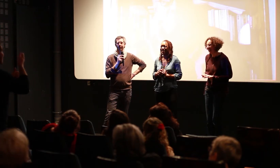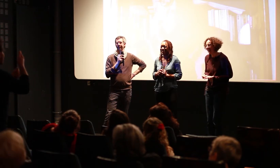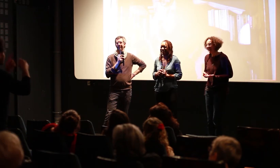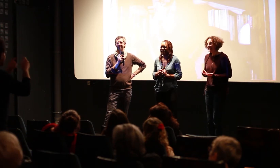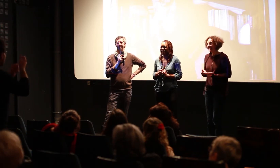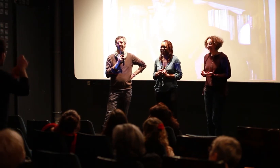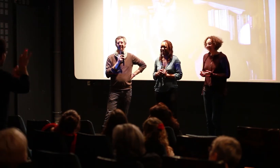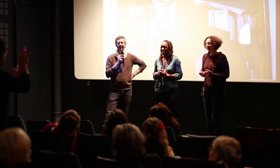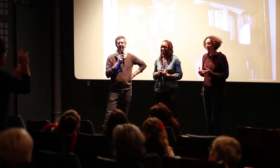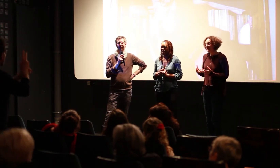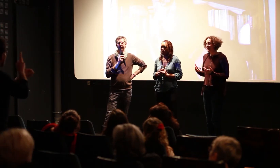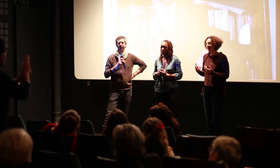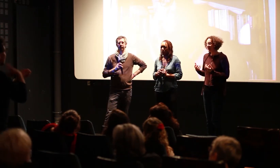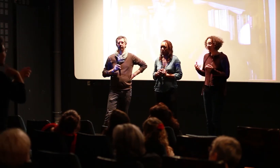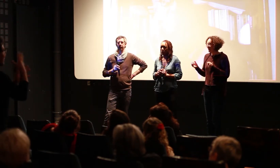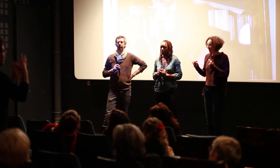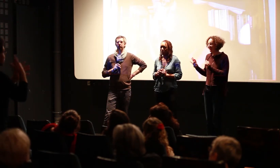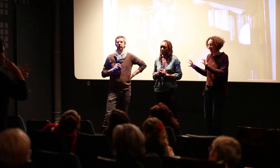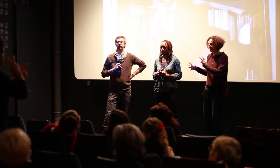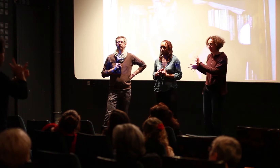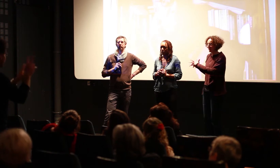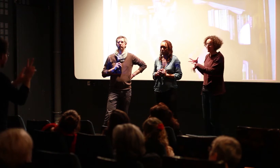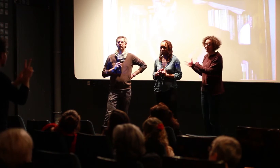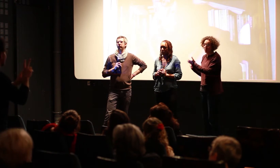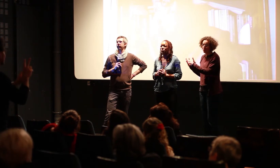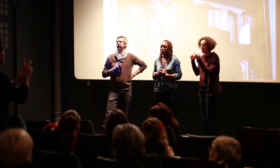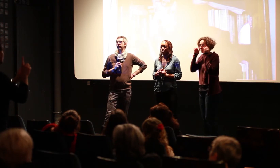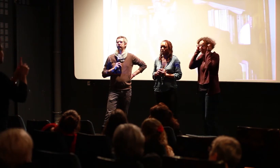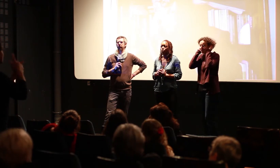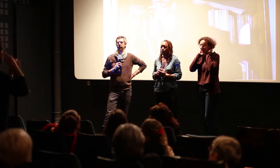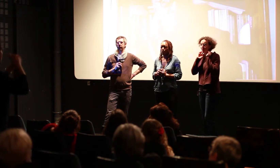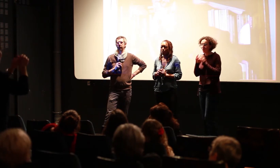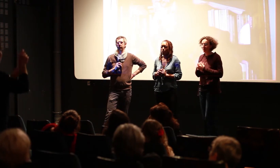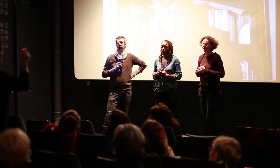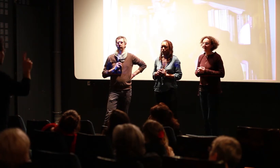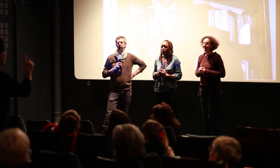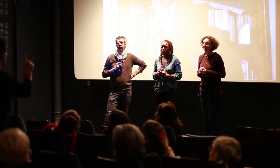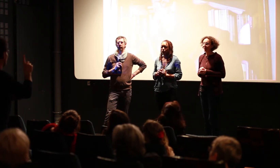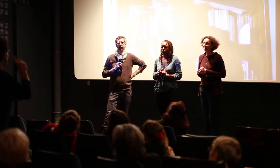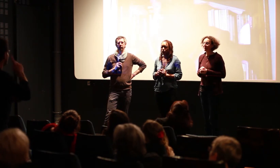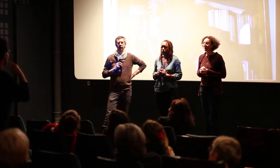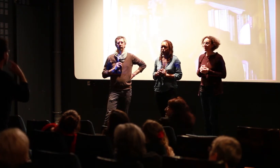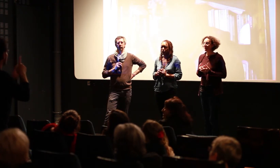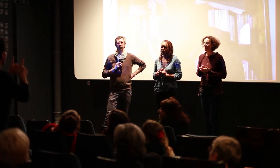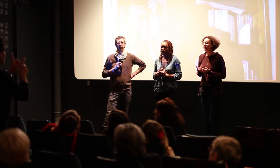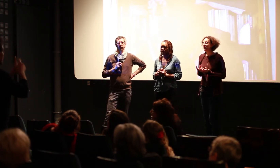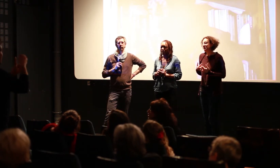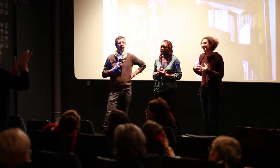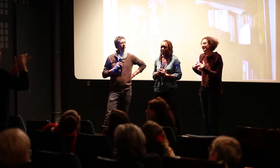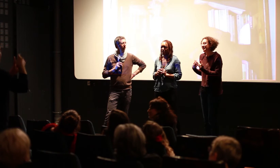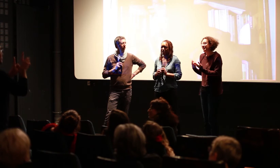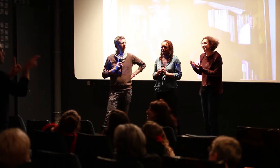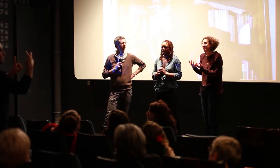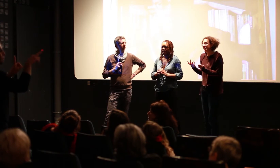déjà. Et puis, il y a certains sites qui seraient formulés clairement, mais c'est vrai qu'on voit